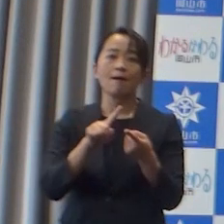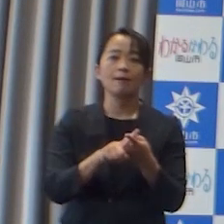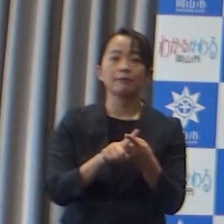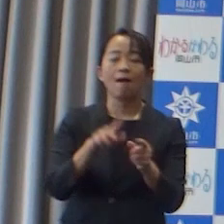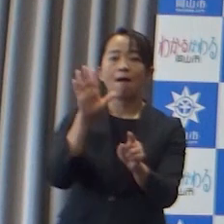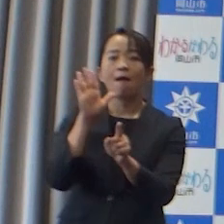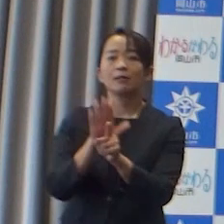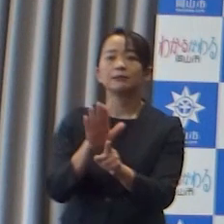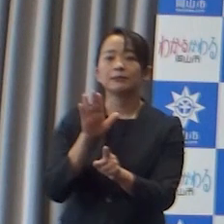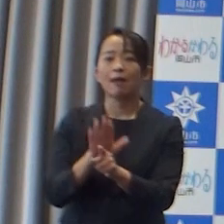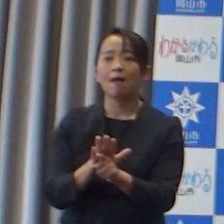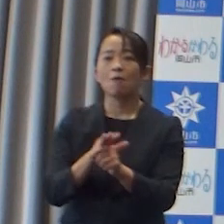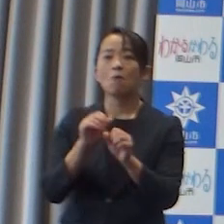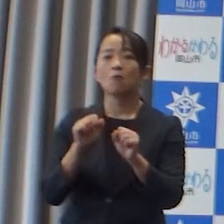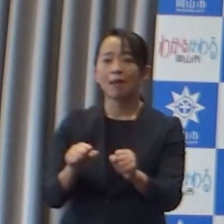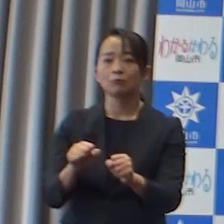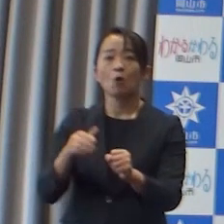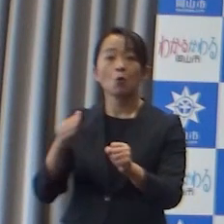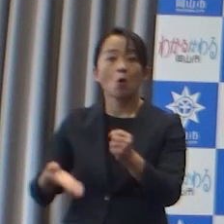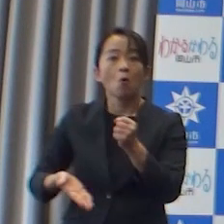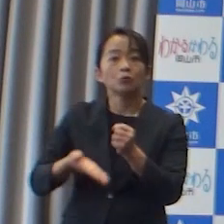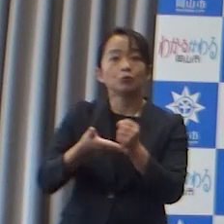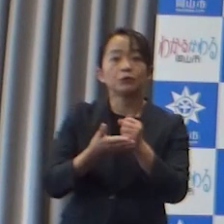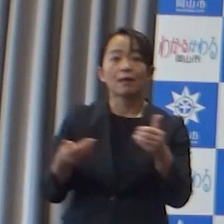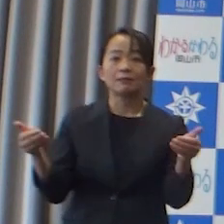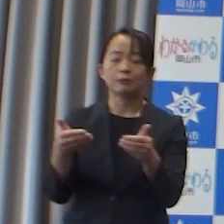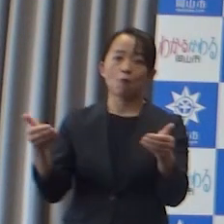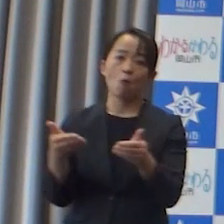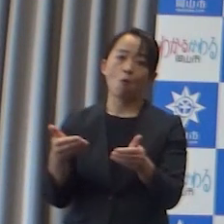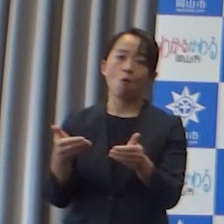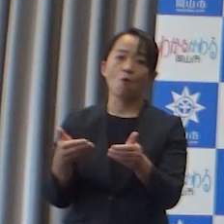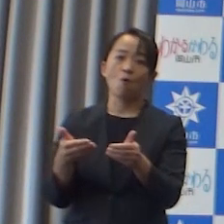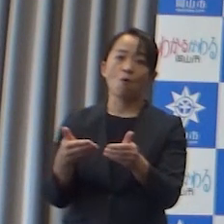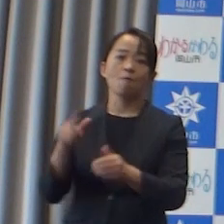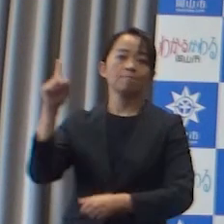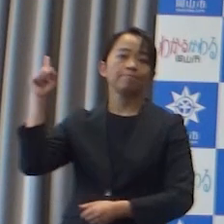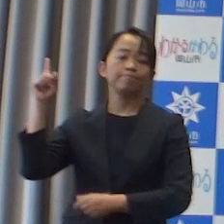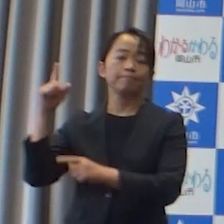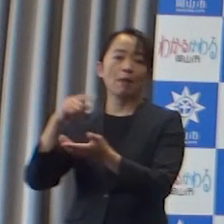した支援が推奨事業として明示されております。